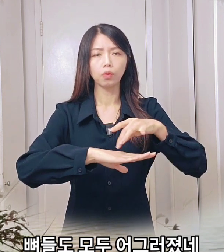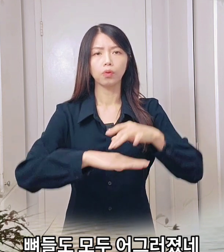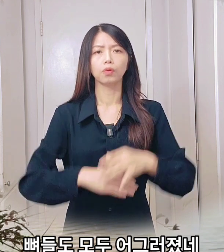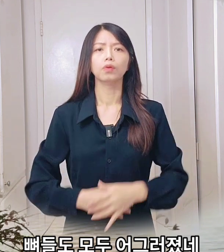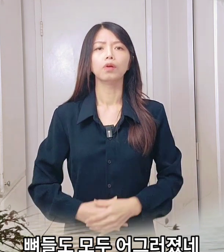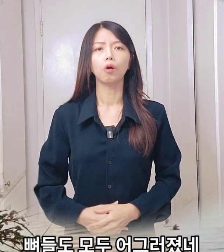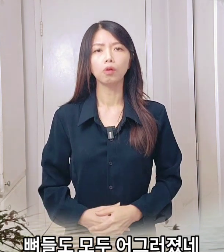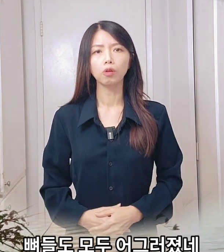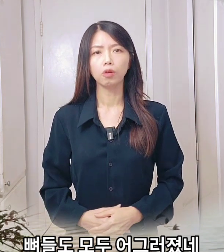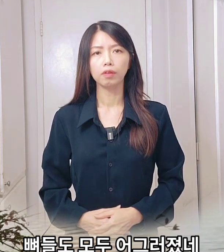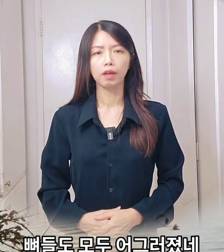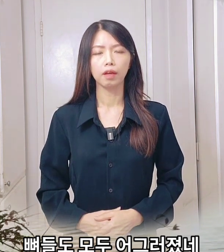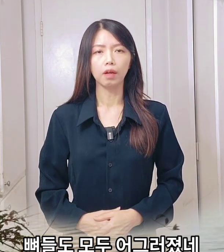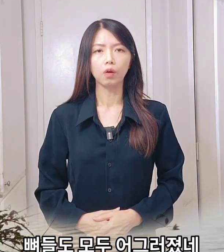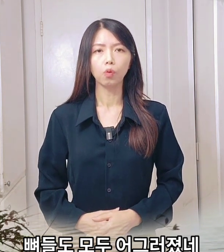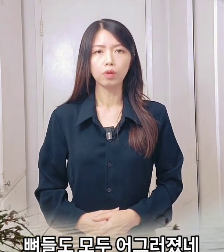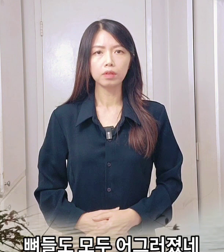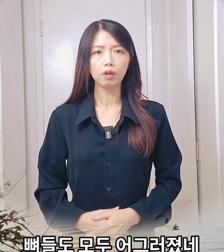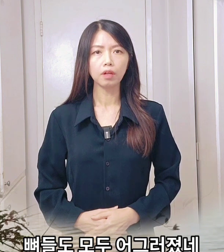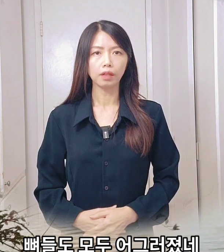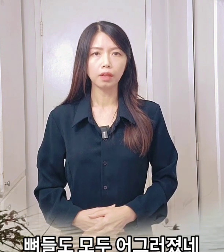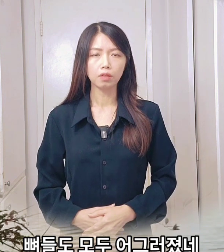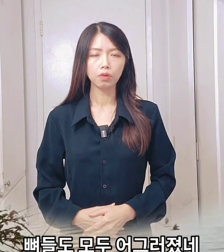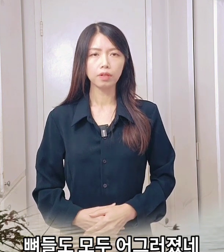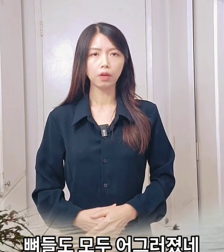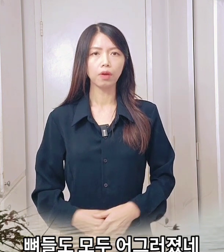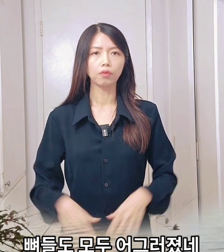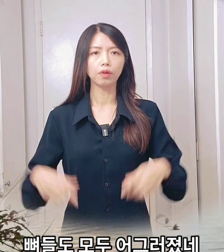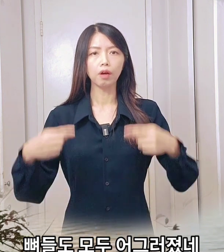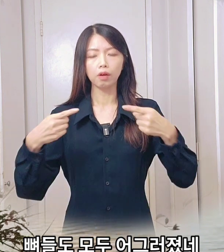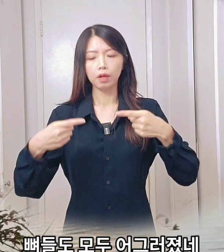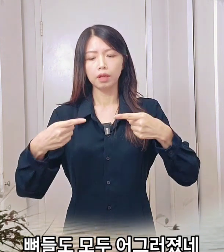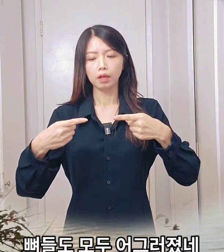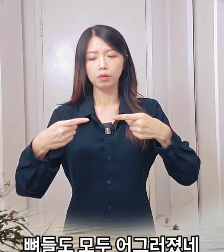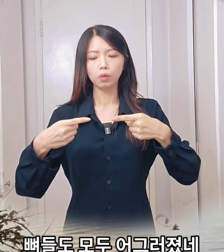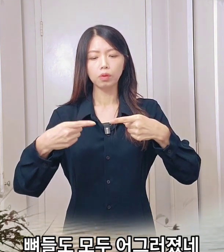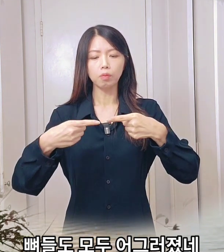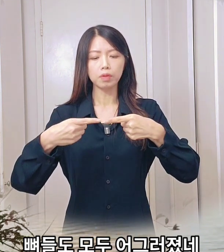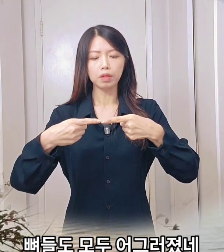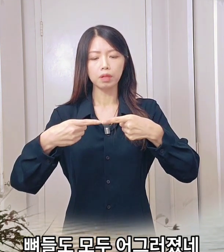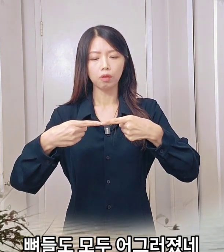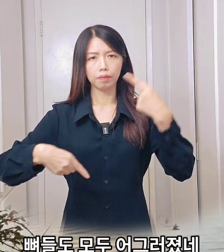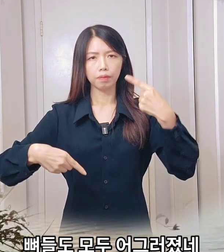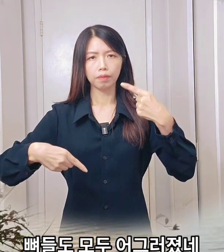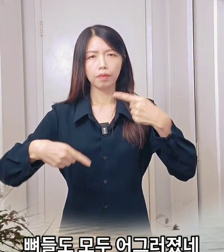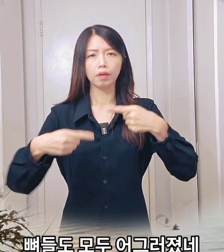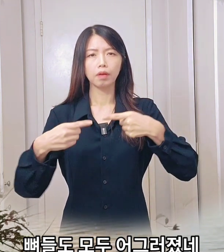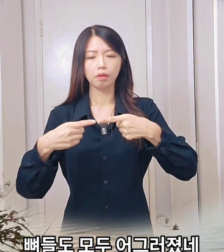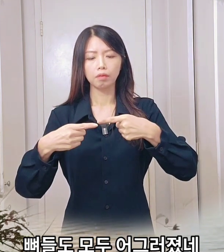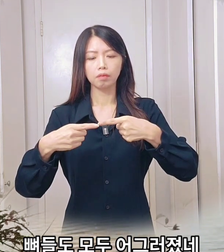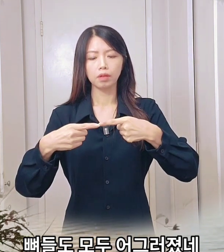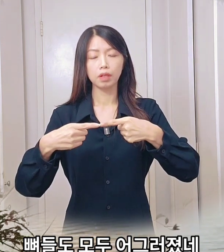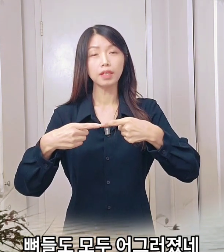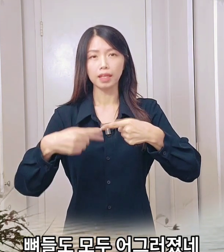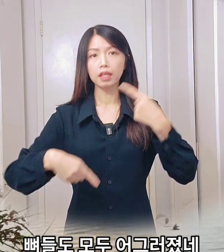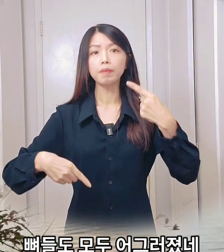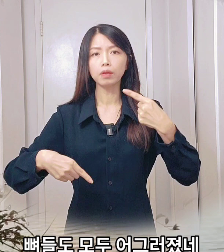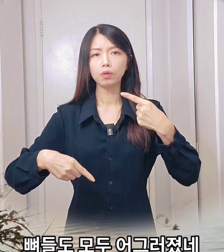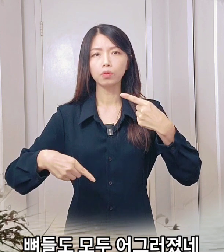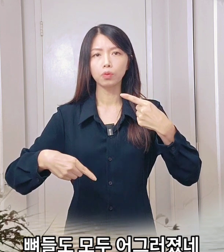뼈들도 어그러졌네. 골절을 나타내는 수어를 사용했고요. 양손 검지를 이렇게